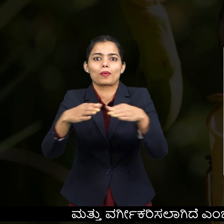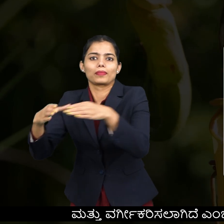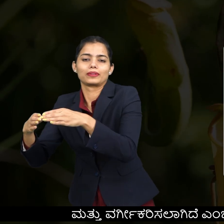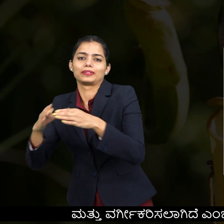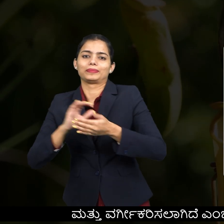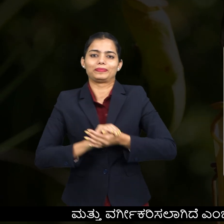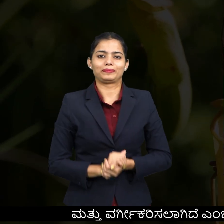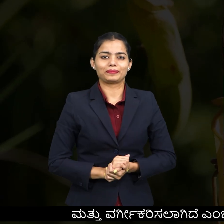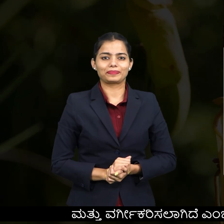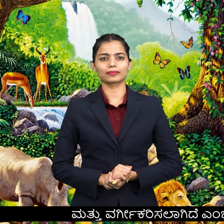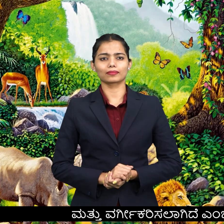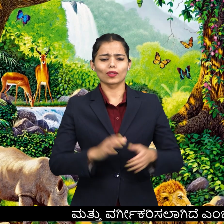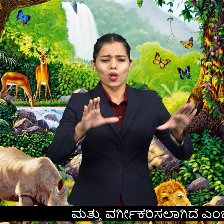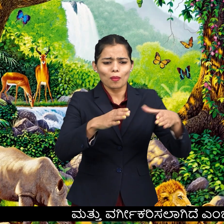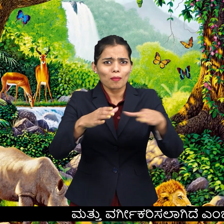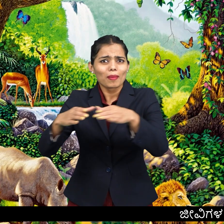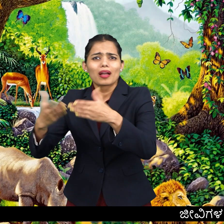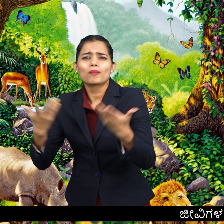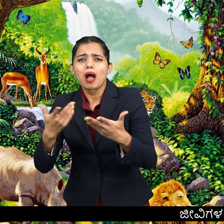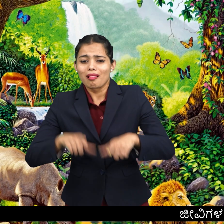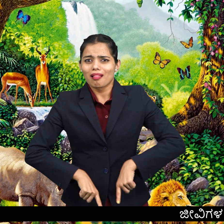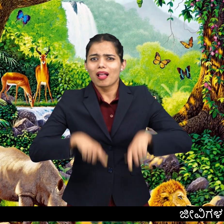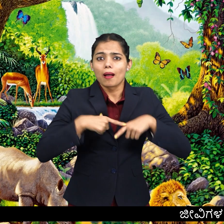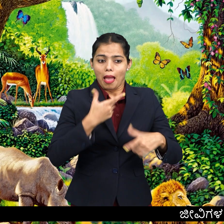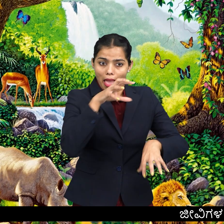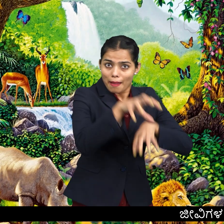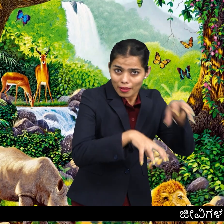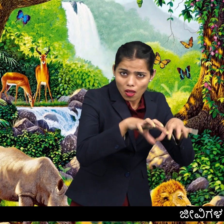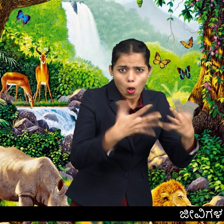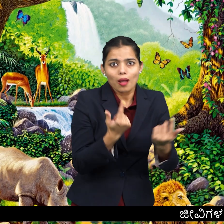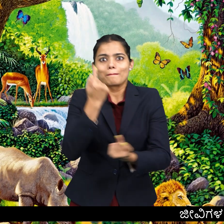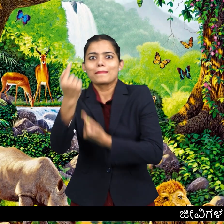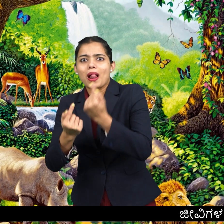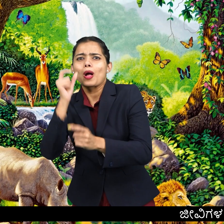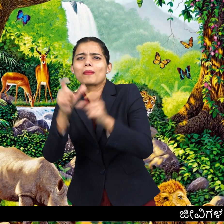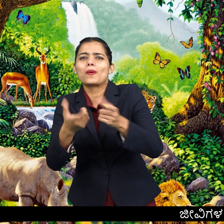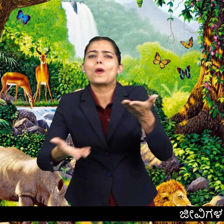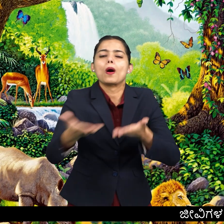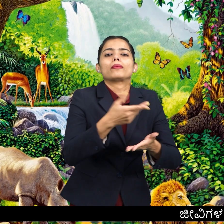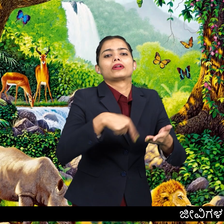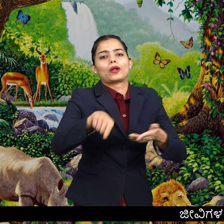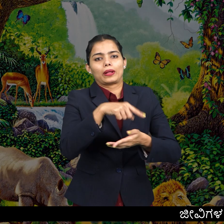ವರ್ಗೀಕರಿಸಲಾಗಿದೆ ಎಂಬುದನ್ನು ನಾವು ತಿಳಿದುಕೊಳ್ಳಬೇಕು. ಜೀವಿಗಳ ವರ್ಗೀಕರಣ.